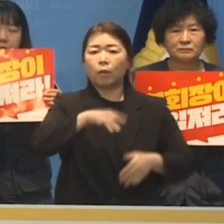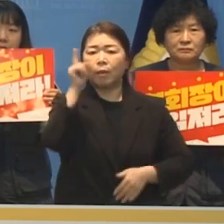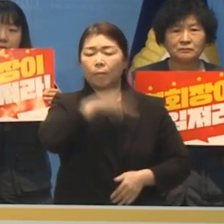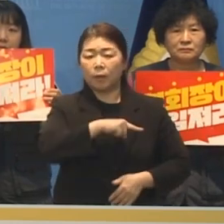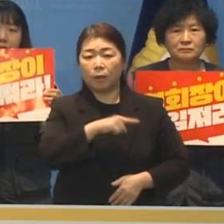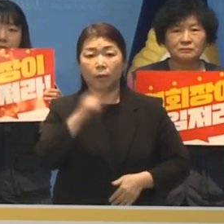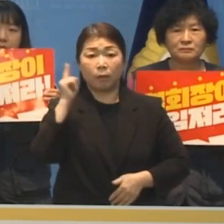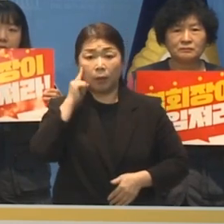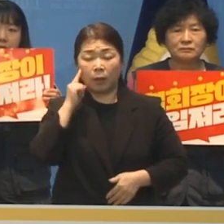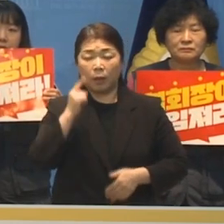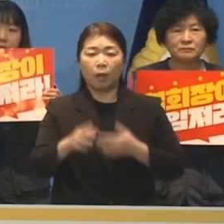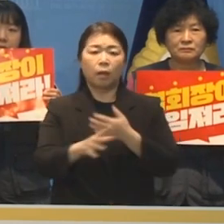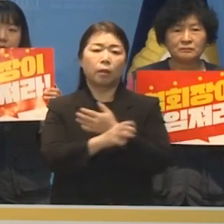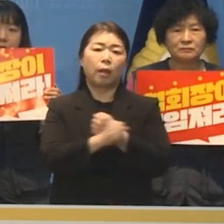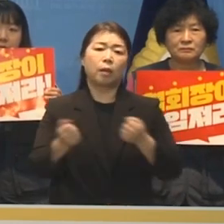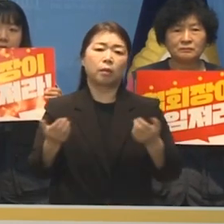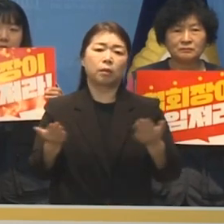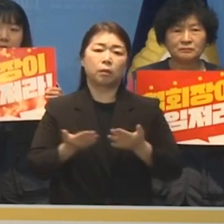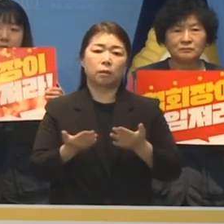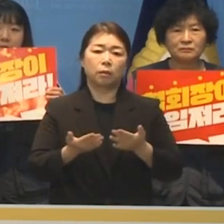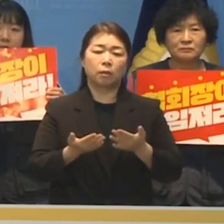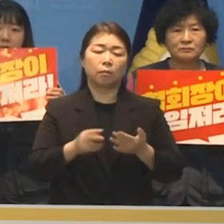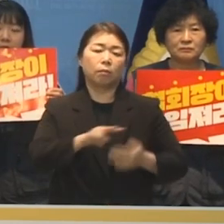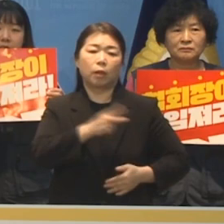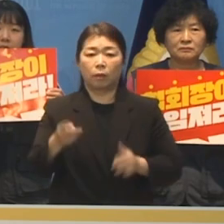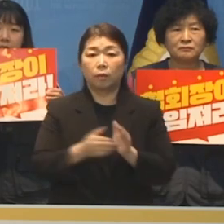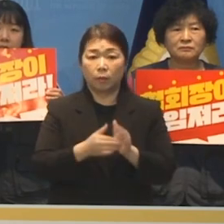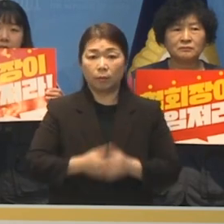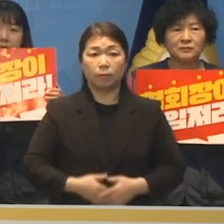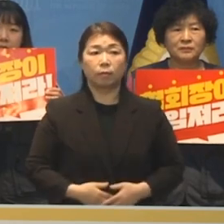비정규직 일자리로 바뀌어졌습니다.